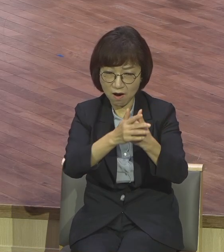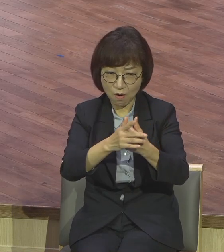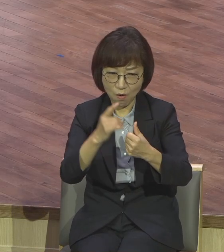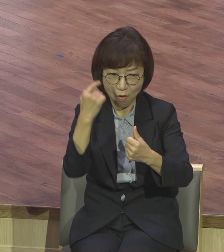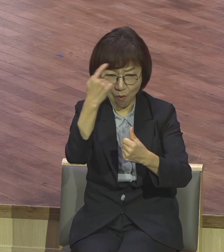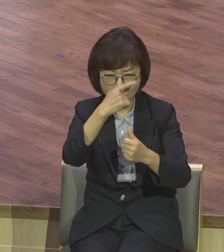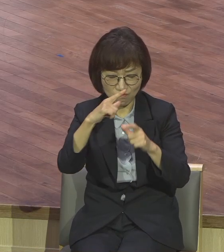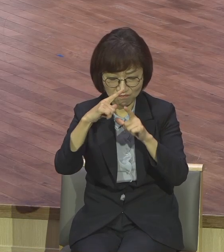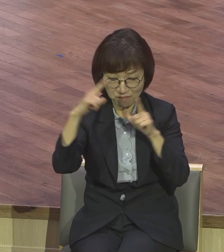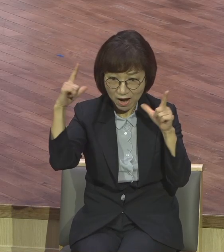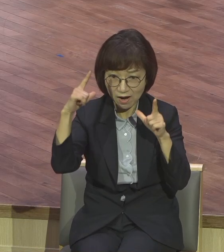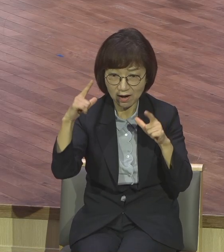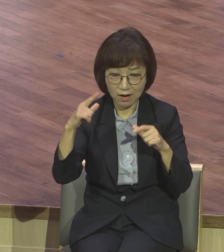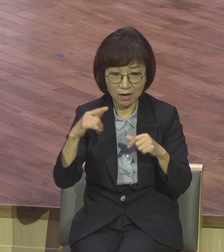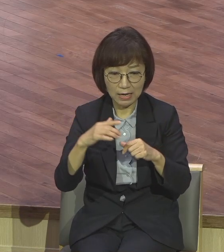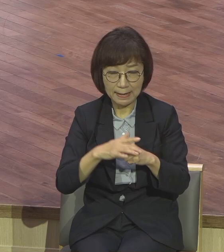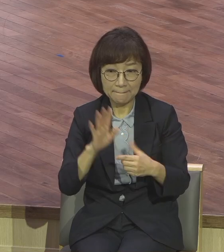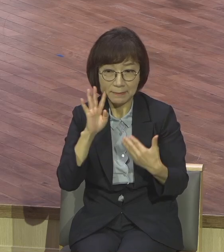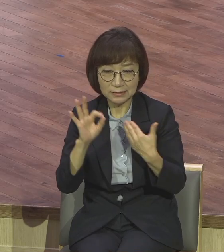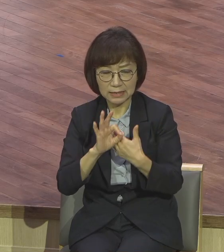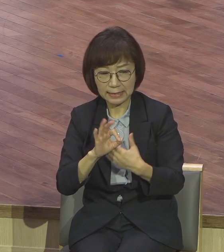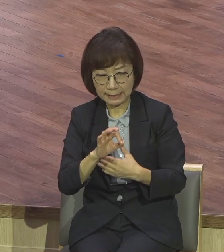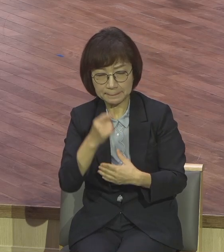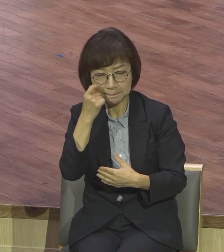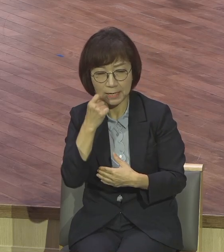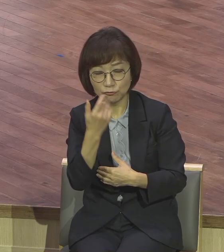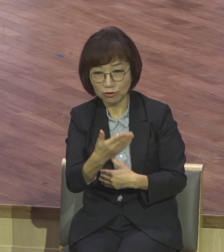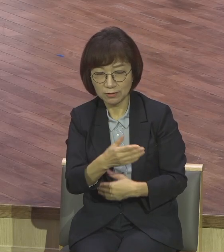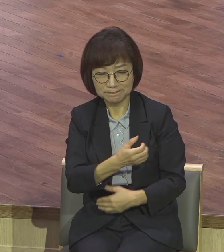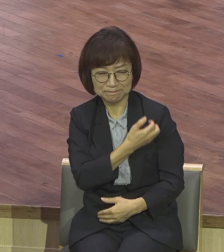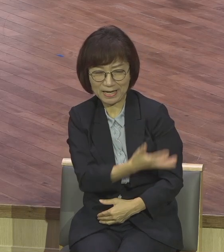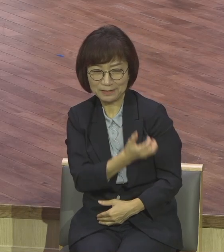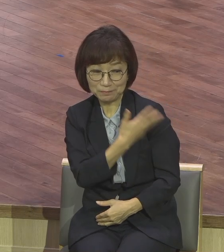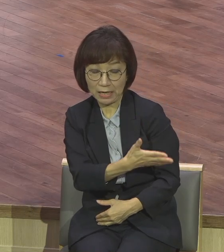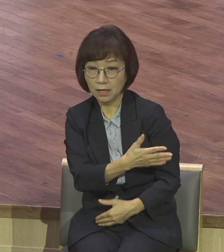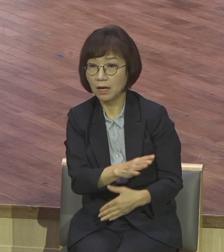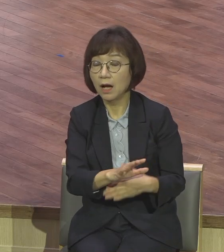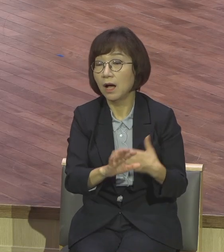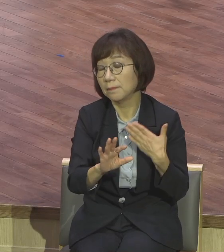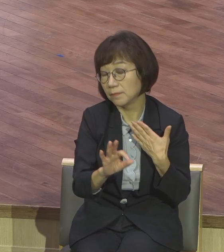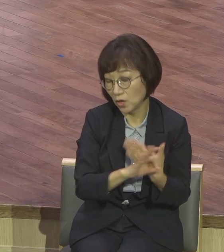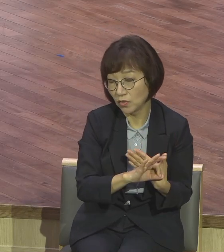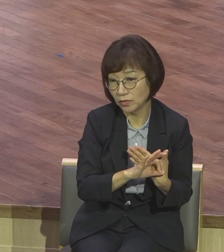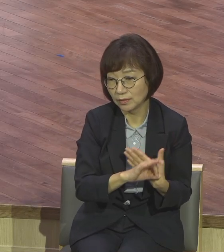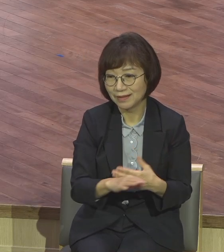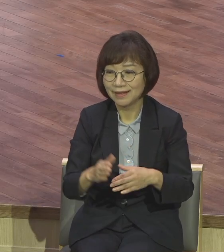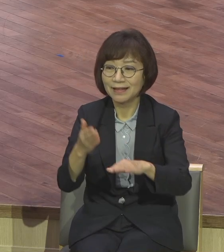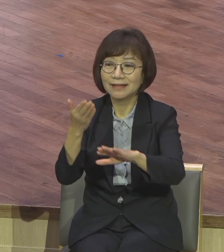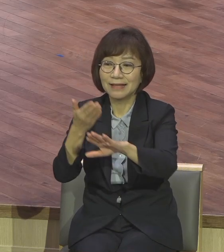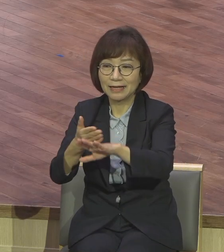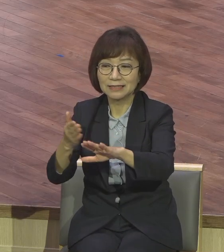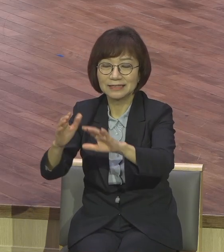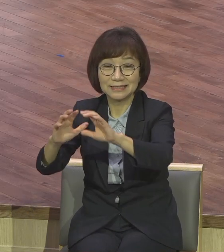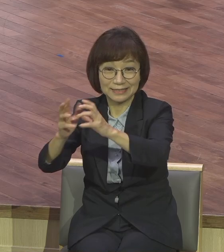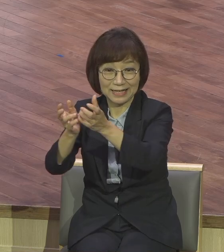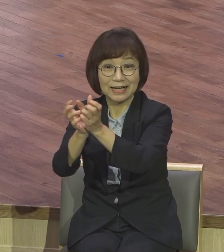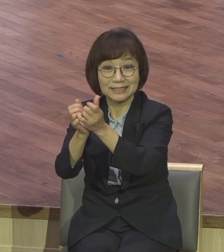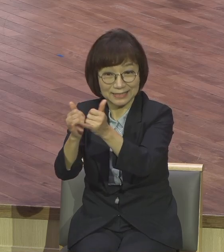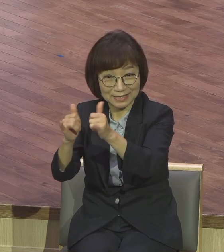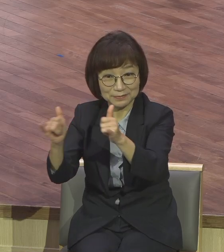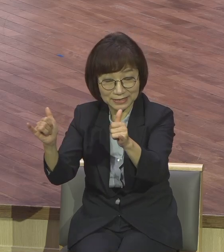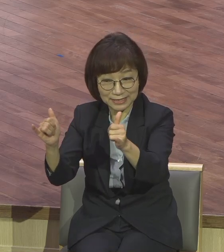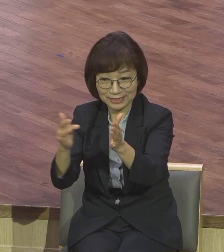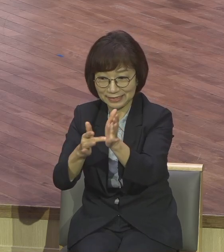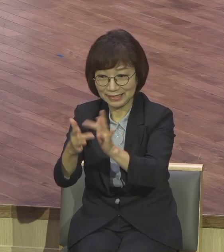때 많은 이방인들의 신앙을 송두리째 흔들어 버립니다. 이방인에서